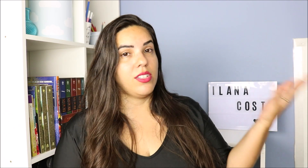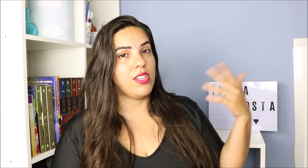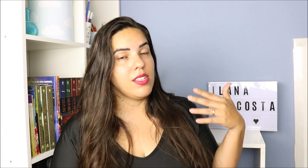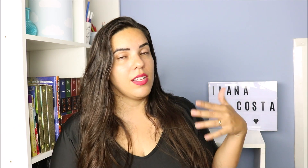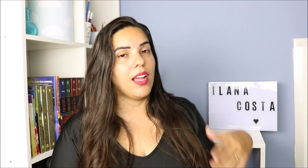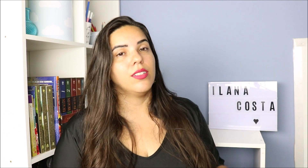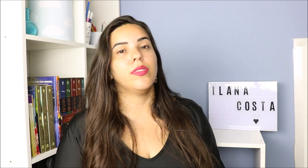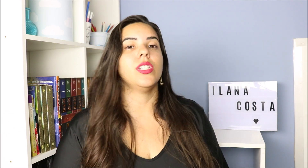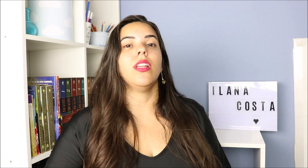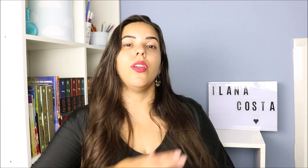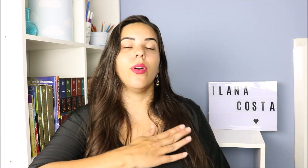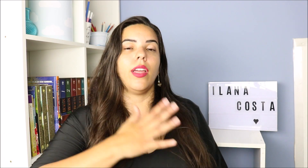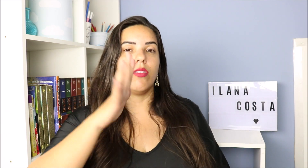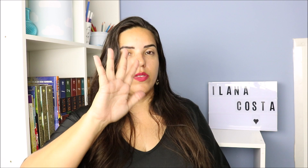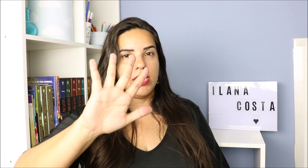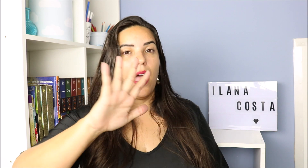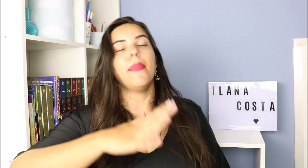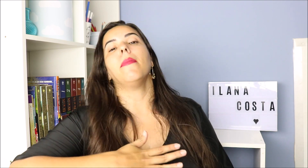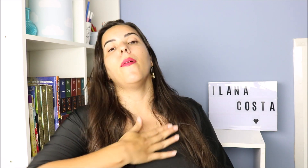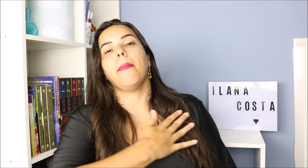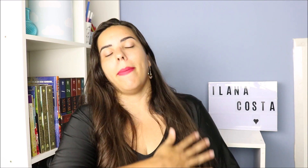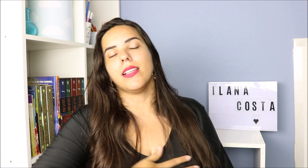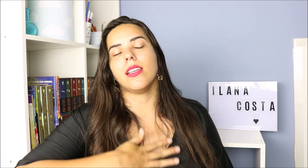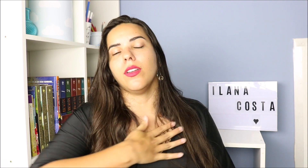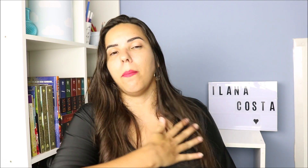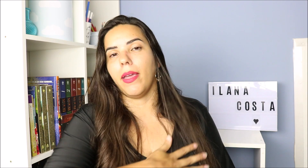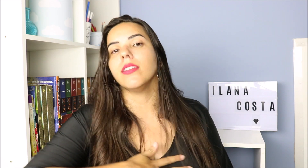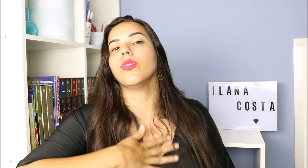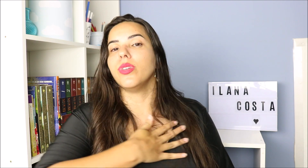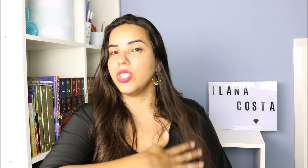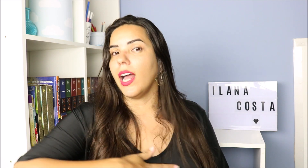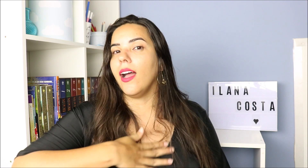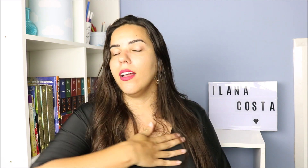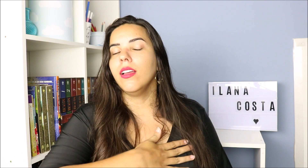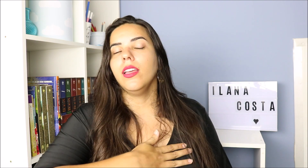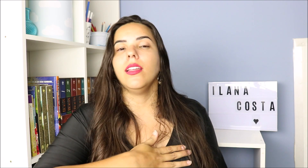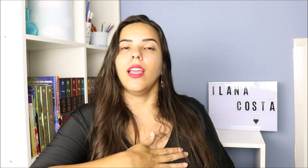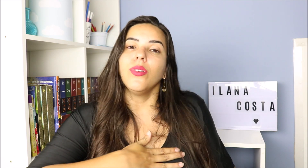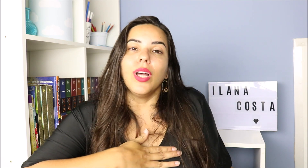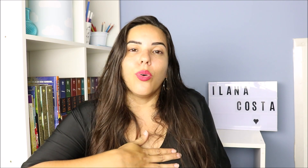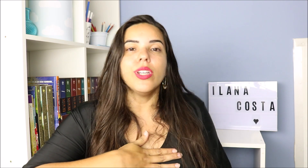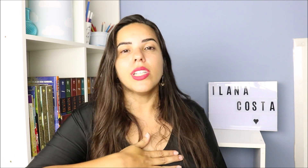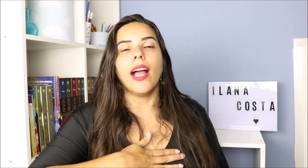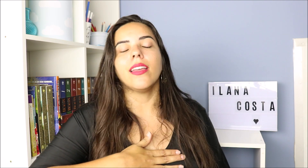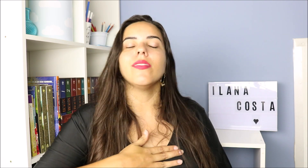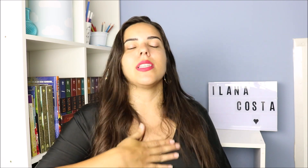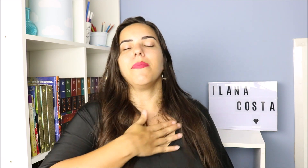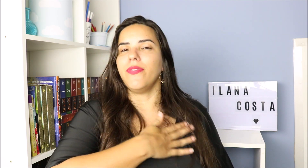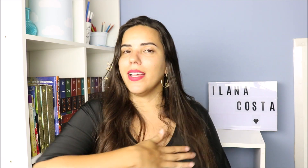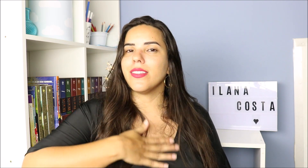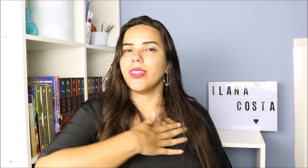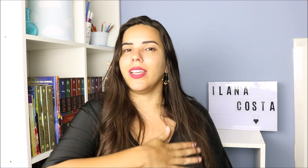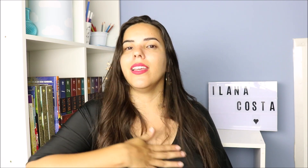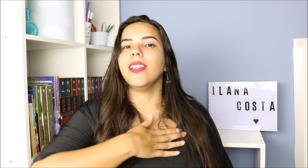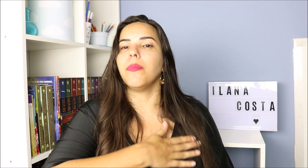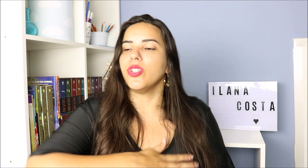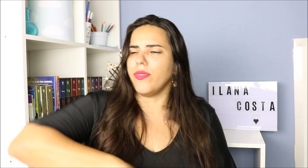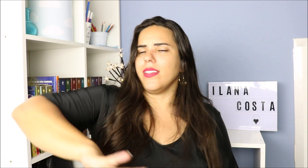tinha ensinado no vídeo anterior, que é quando você abre a mão e passa aqui no peito, gostar. E tem o não gostar, que você faz isso daqui e depois faz